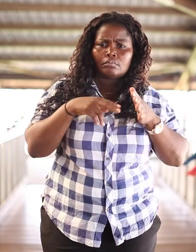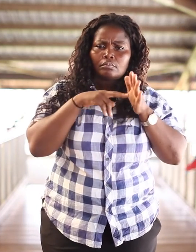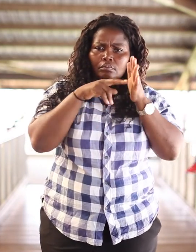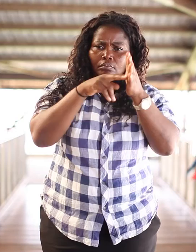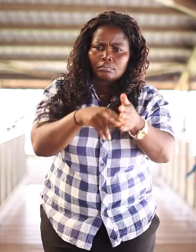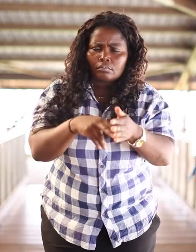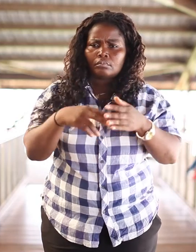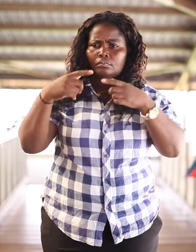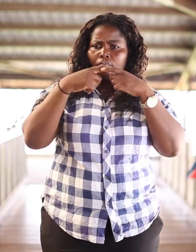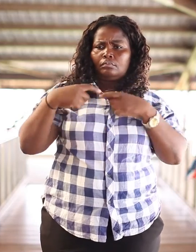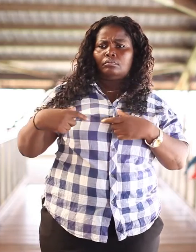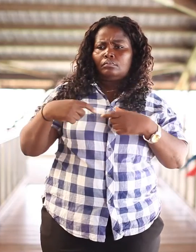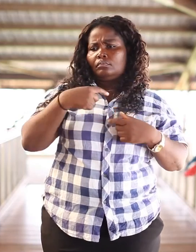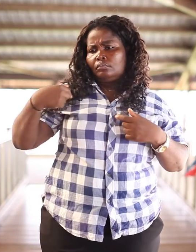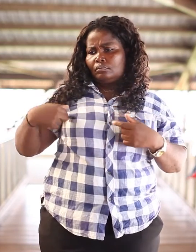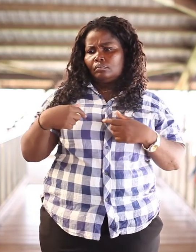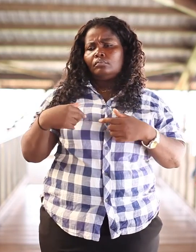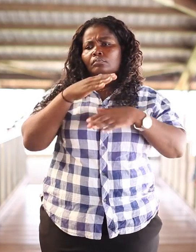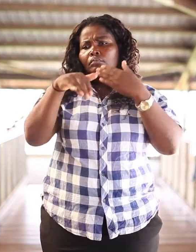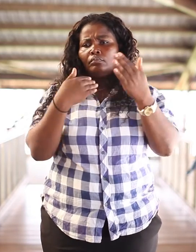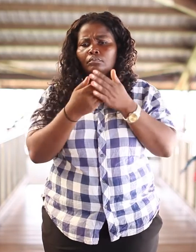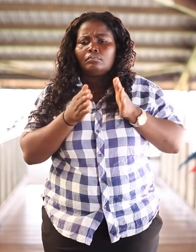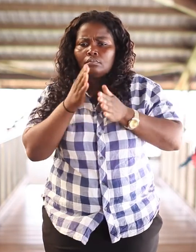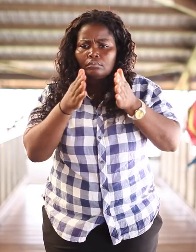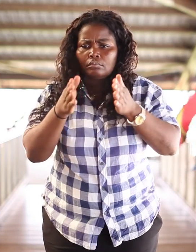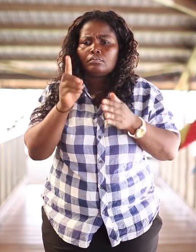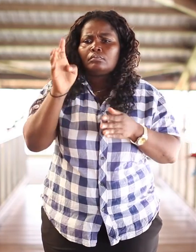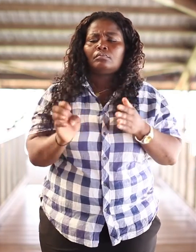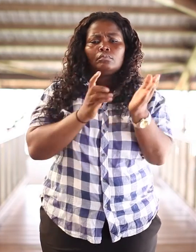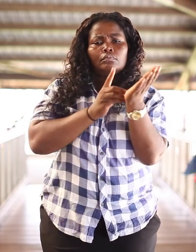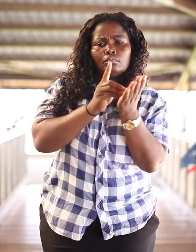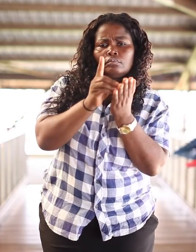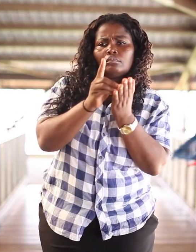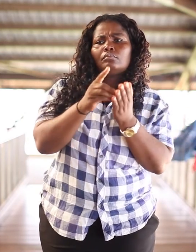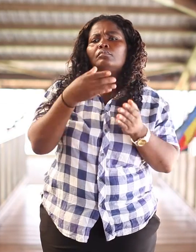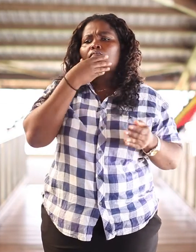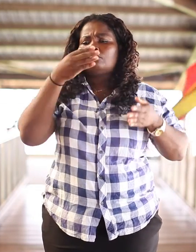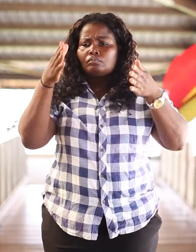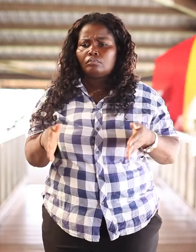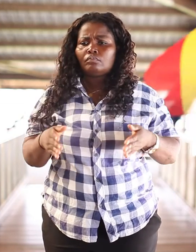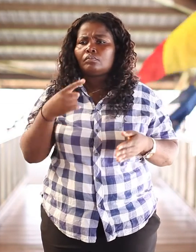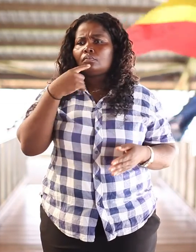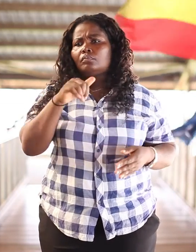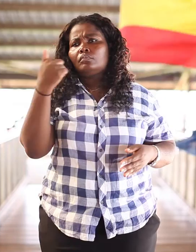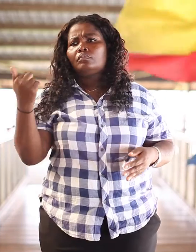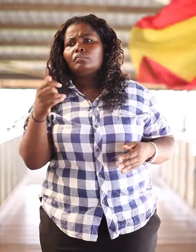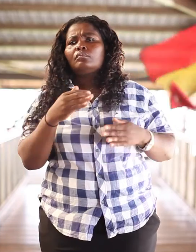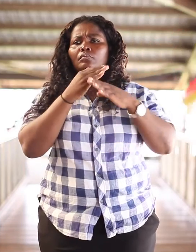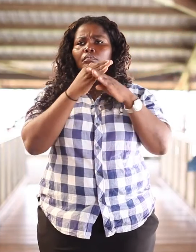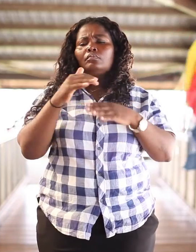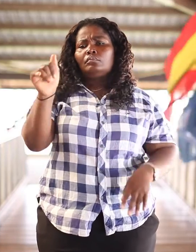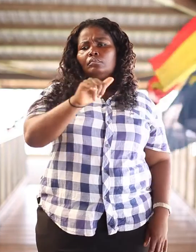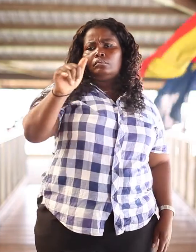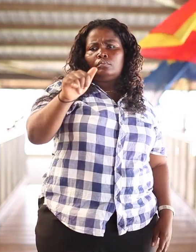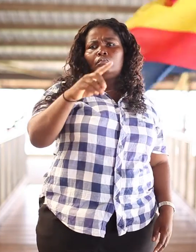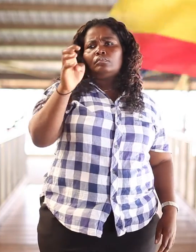una insignia del Proyecto Olímpico para los Derechos Humanos, una organización a favor de la igualdad